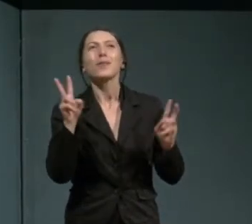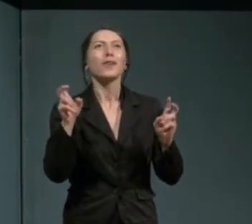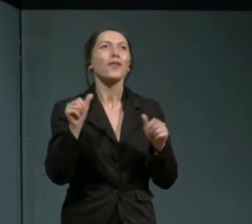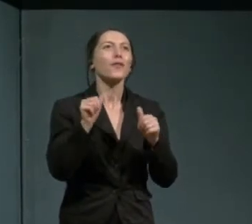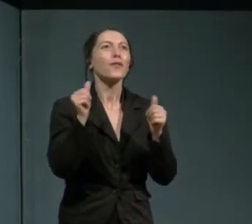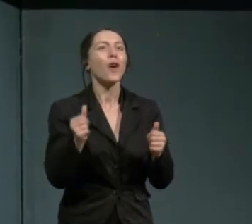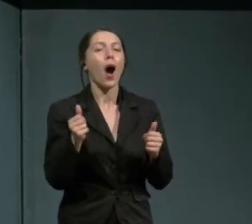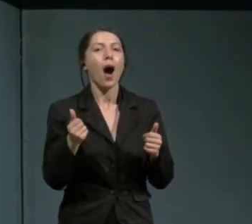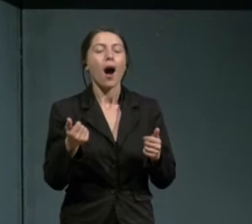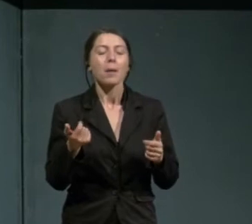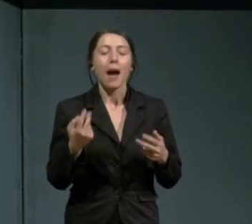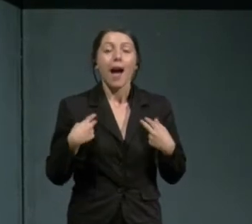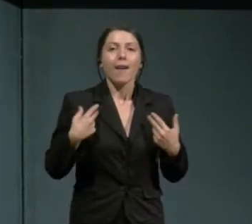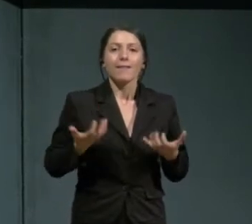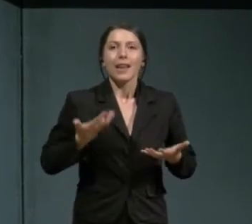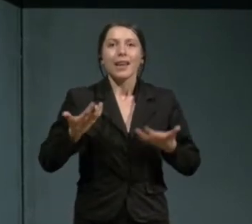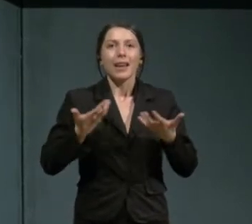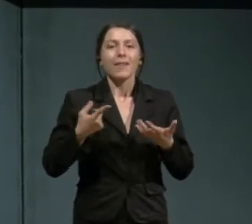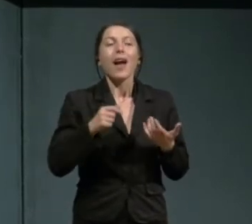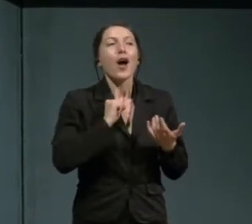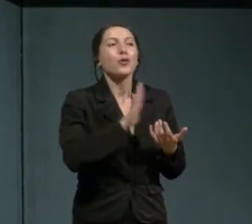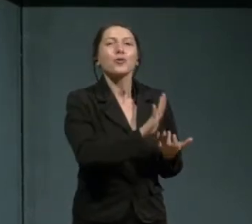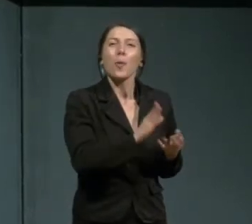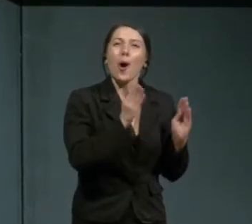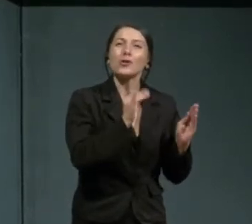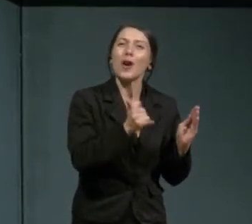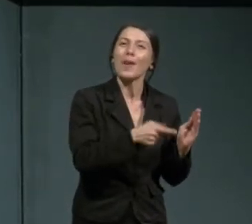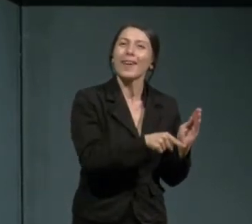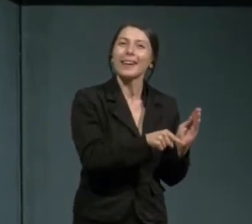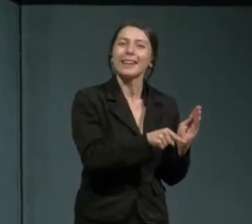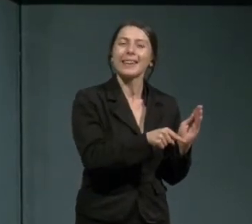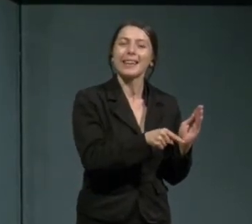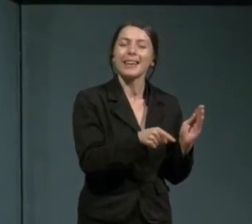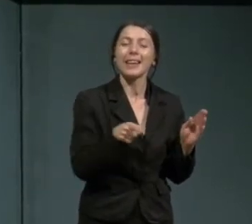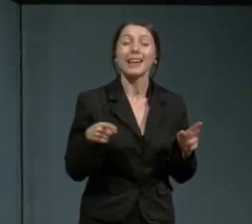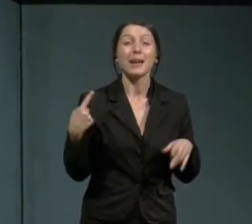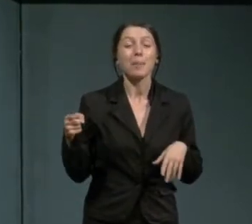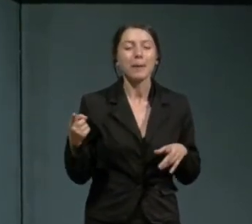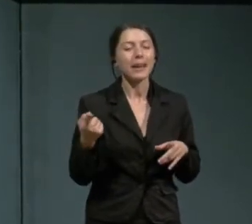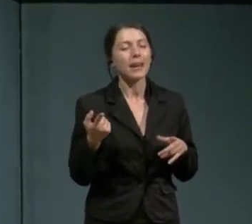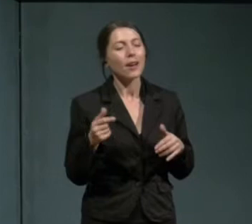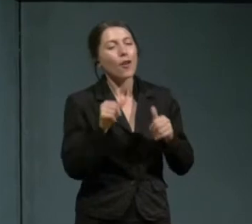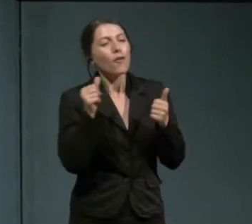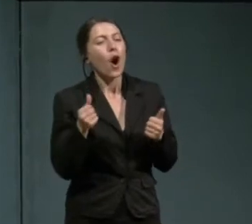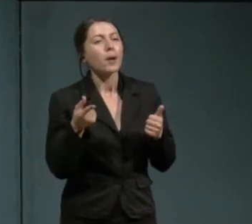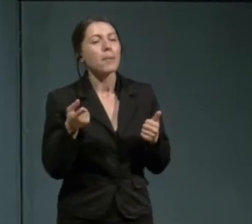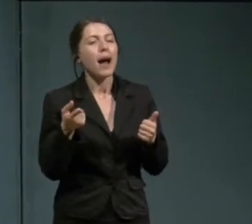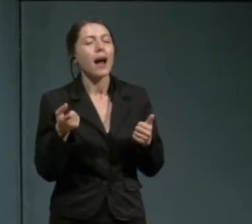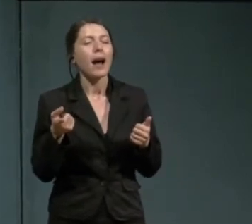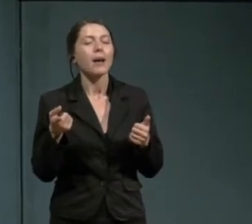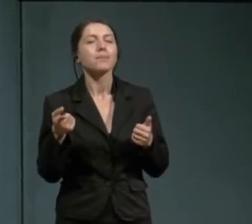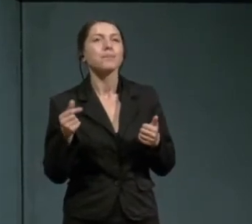sorta di furore di vita che anima i giovani ed è proprio questo una sorta di movimento di